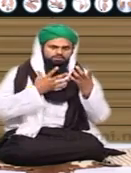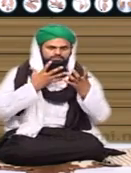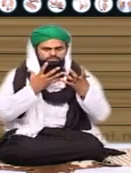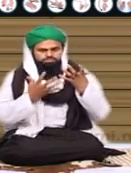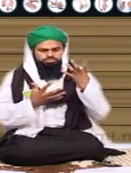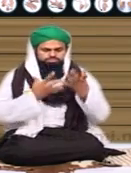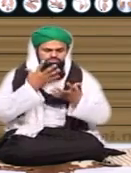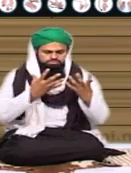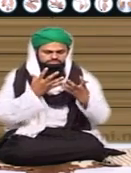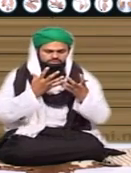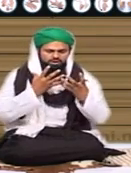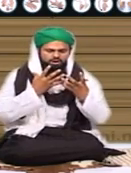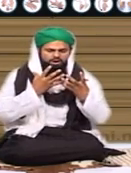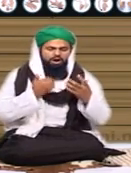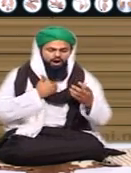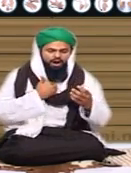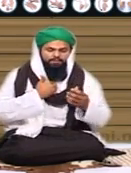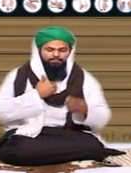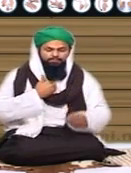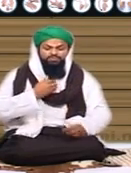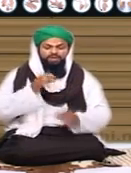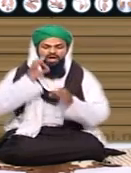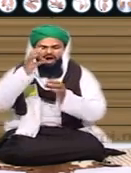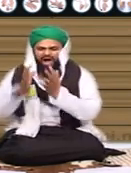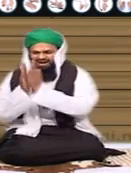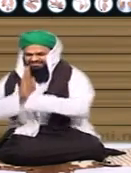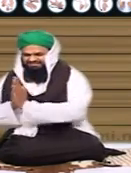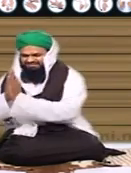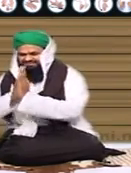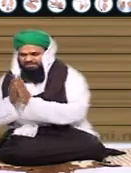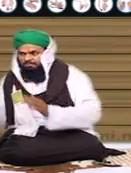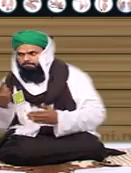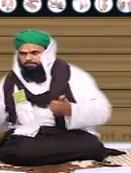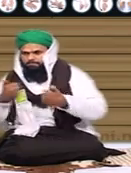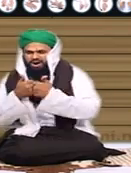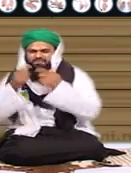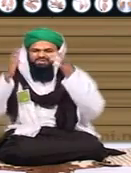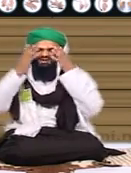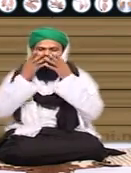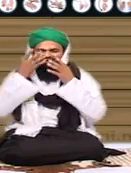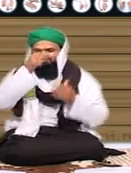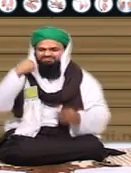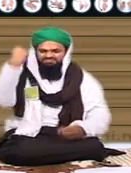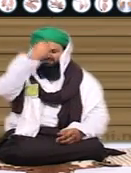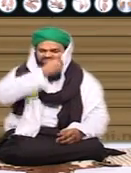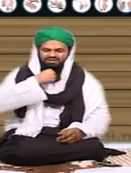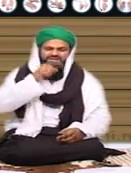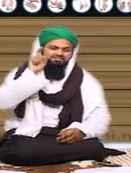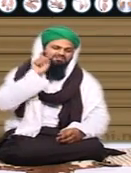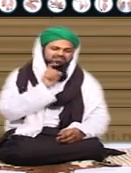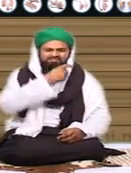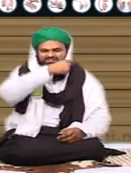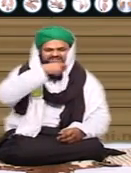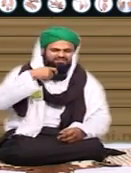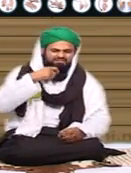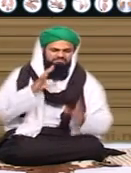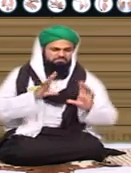چلے گا کہ ہاں واقعی ہم آتش پرستوں جیسا چہرہ بناتے تھے، ہم نت نئے فیشن اپناتے تھے، آج پھنس